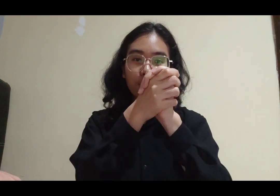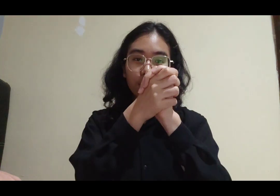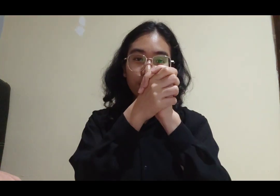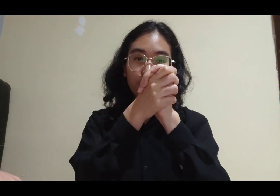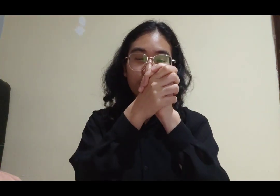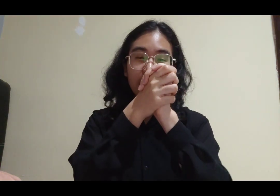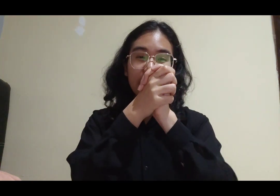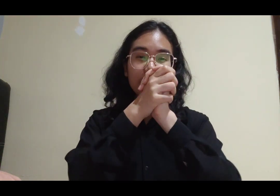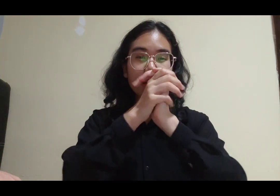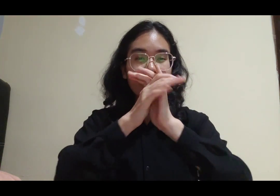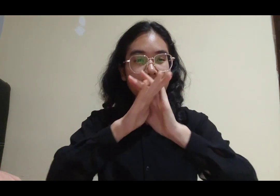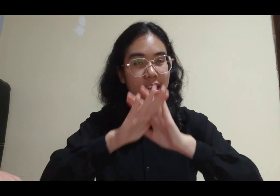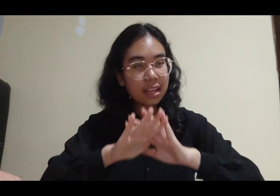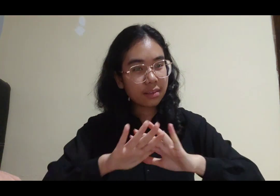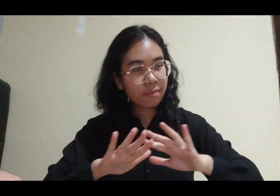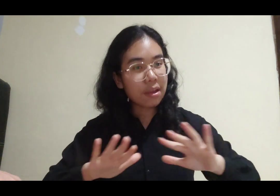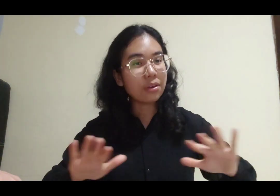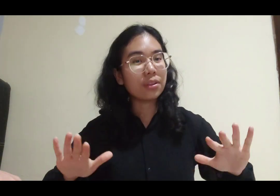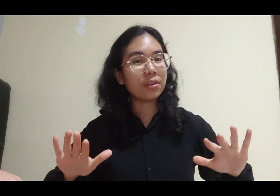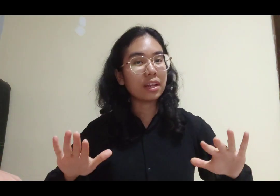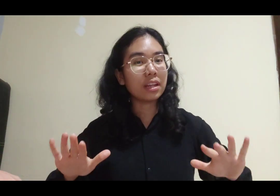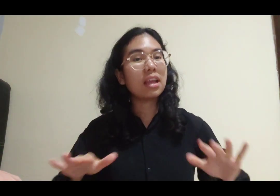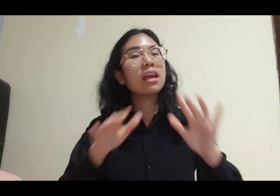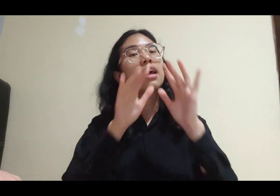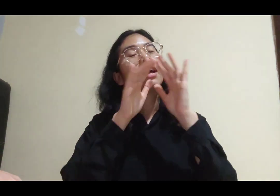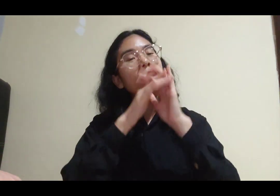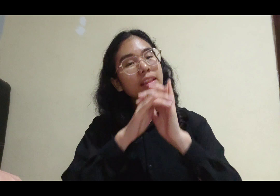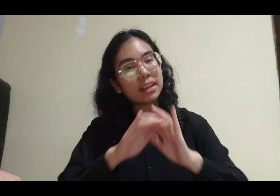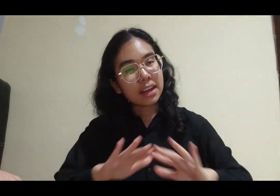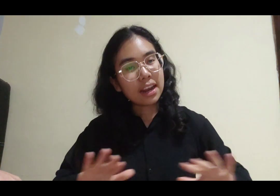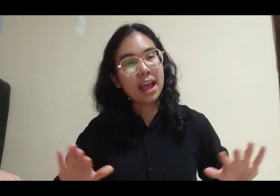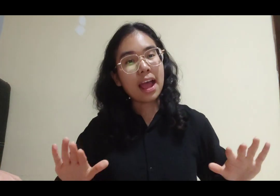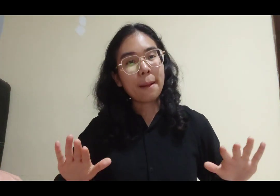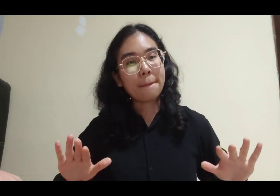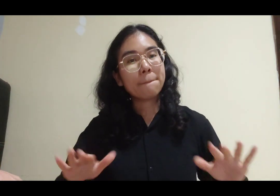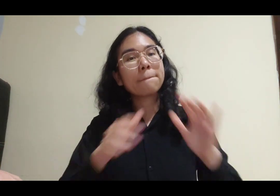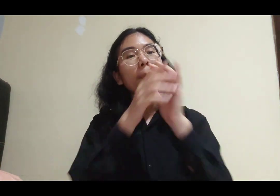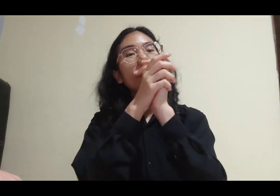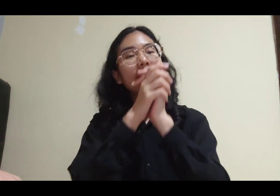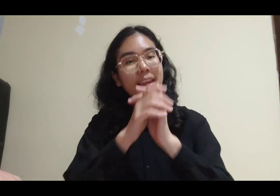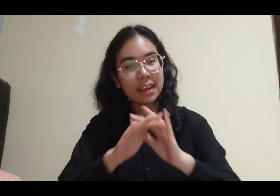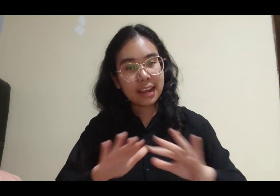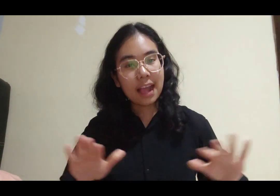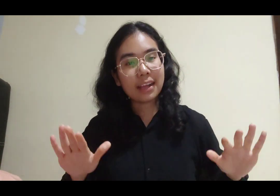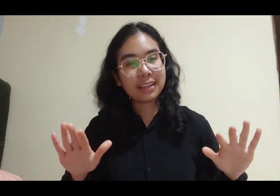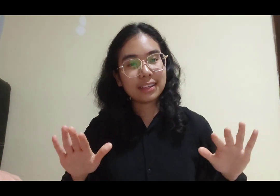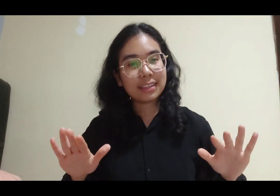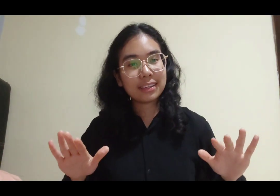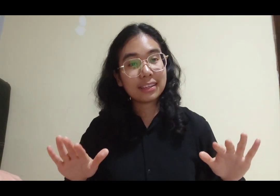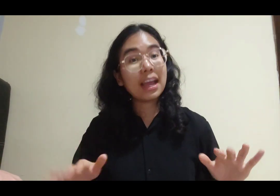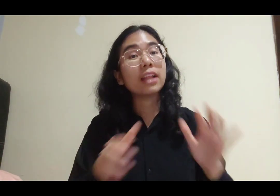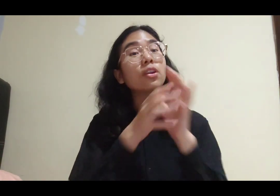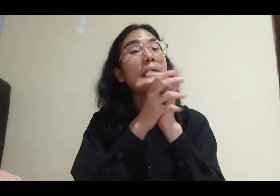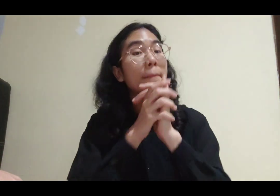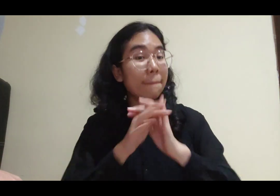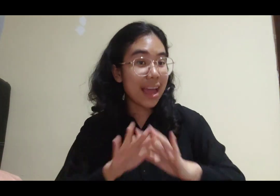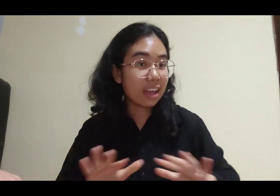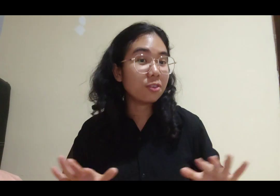hold dulu tangannya bareng-bareng, baru diturunin. Tenang. Tenang. Atau damai juga